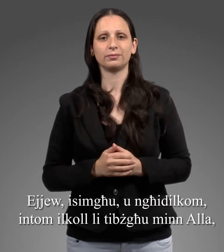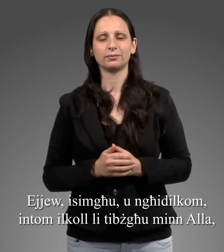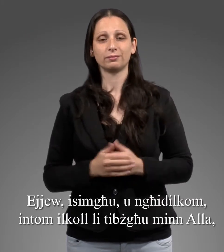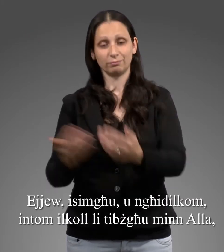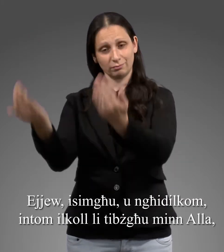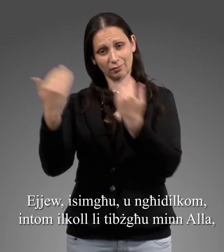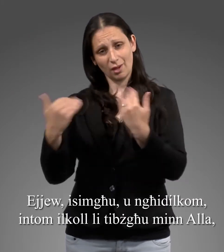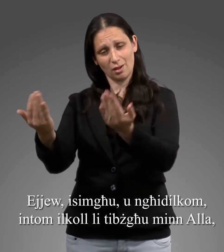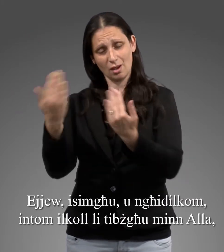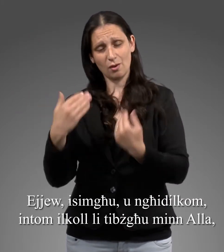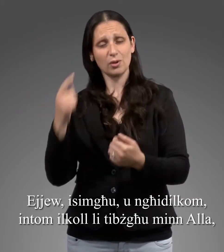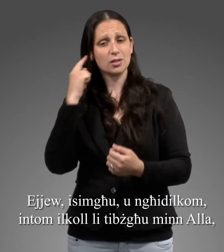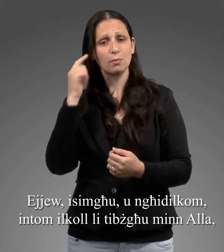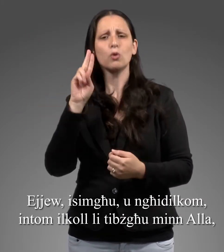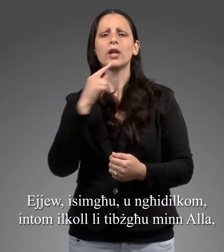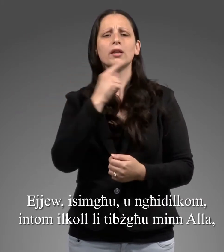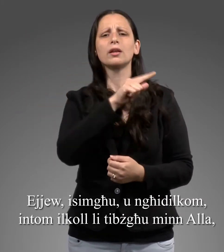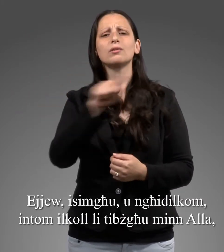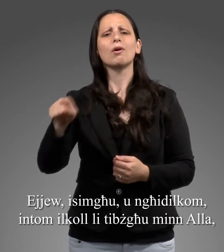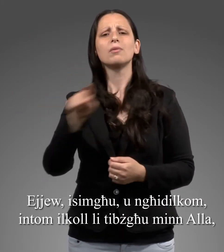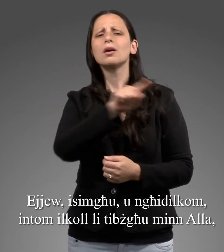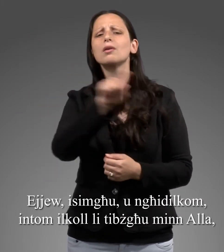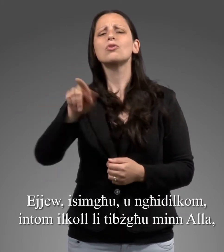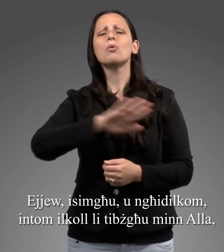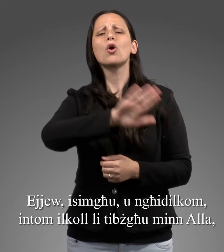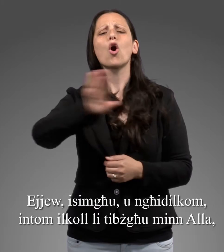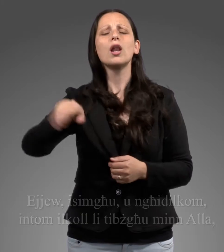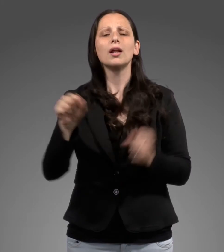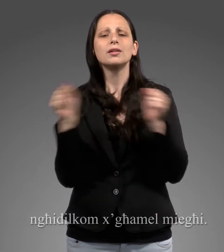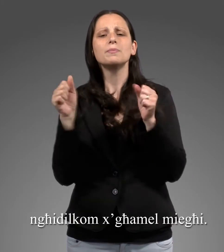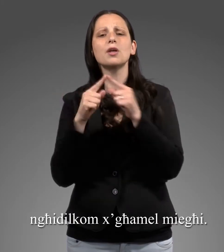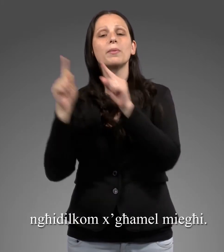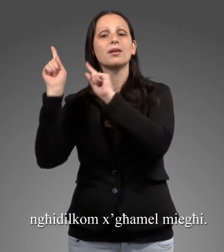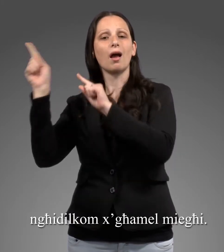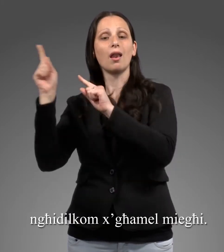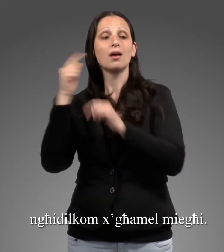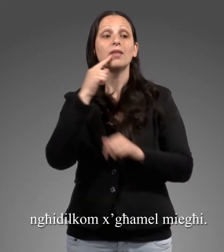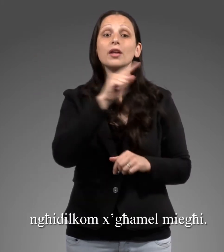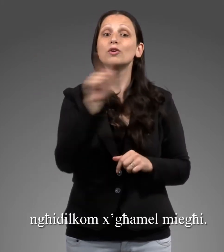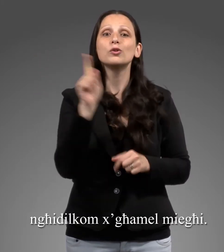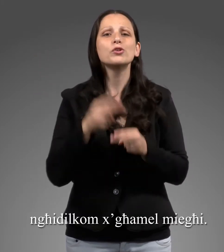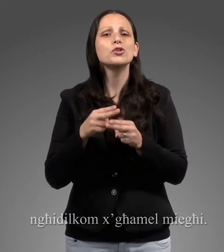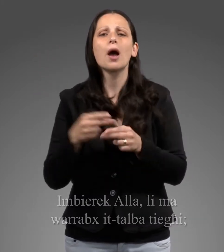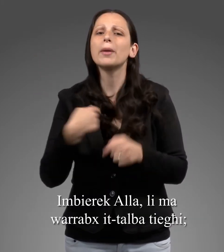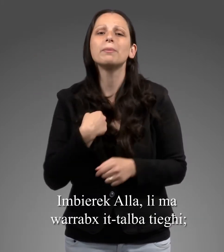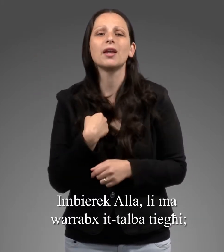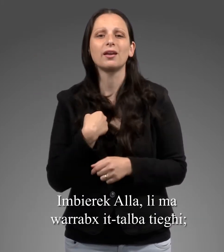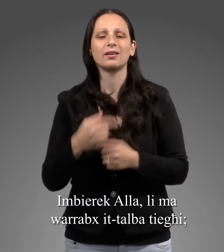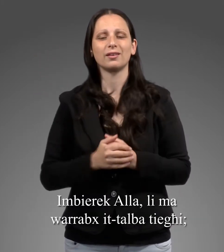Ejjew, isimgħu u ngħidilkom, intom il-kolli tibżgħu minn Alla, ngħidilkom x'għamel miegħi. Imbierek Alla